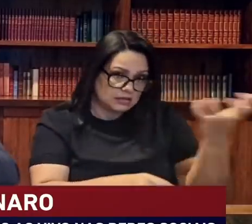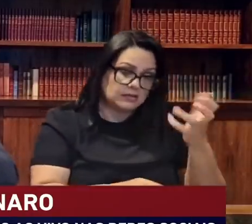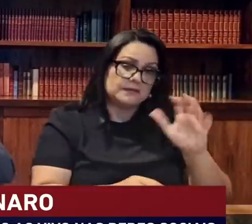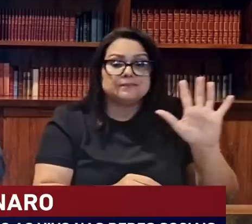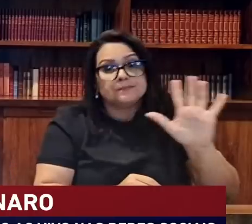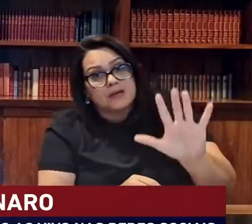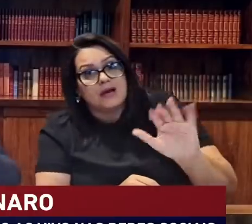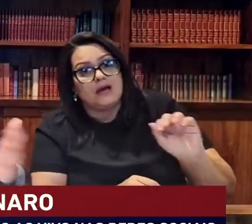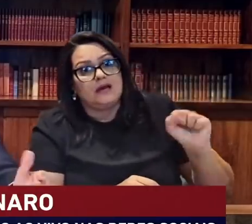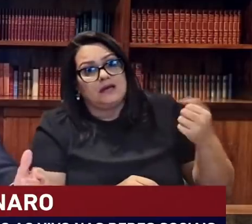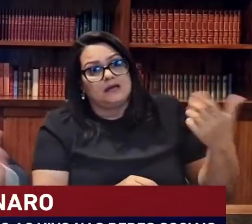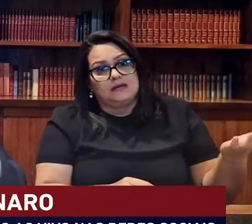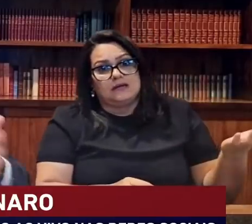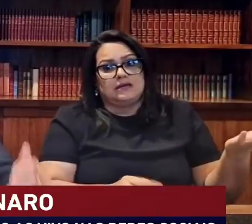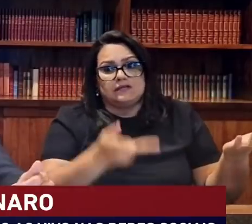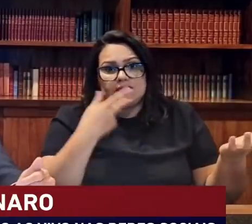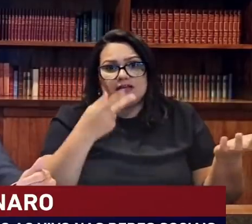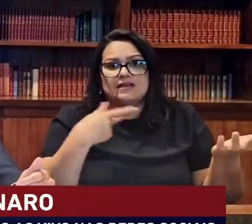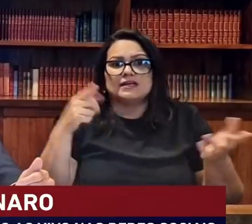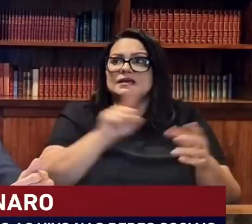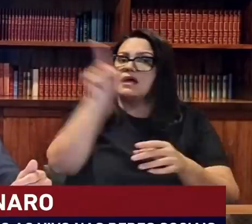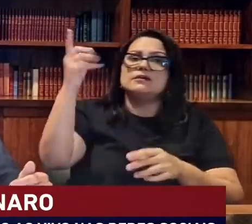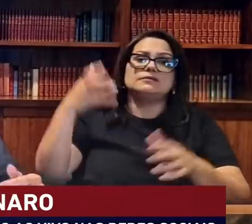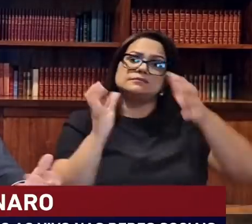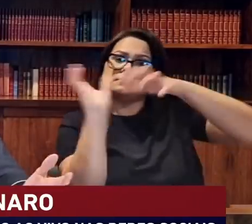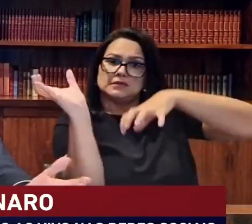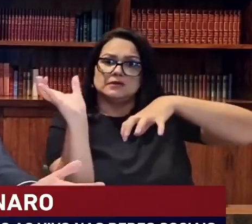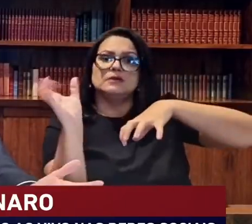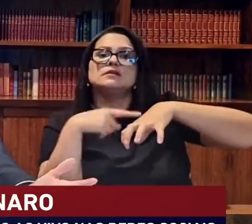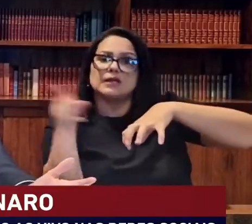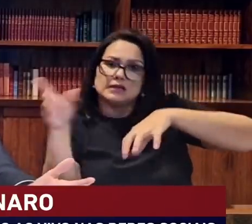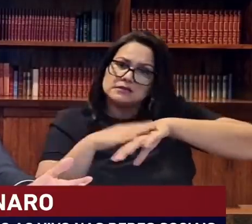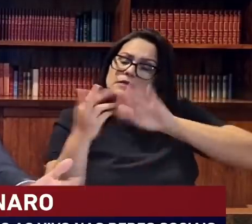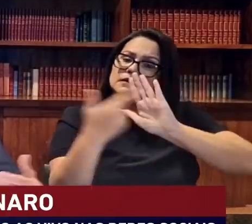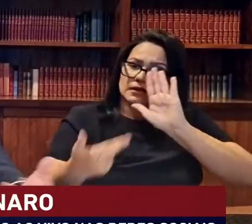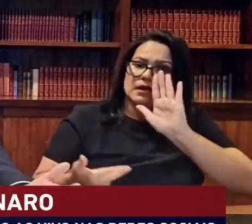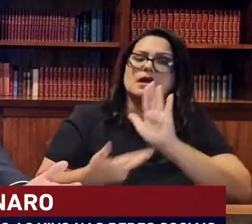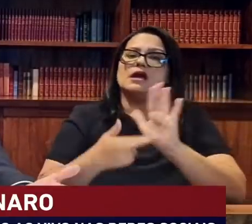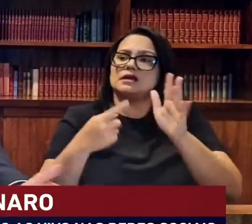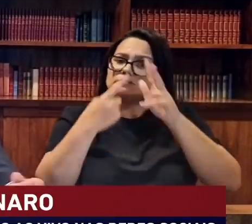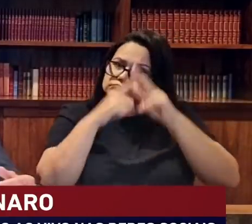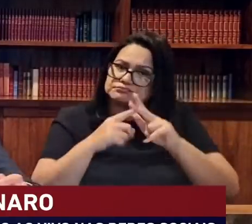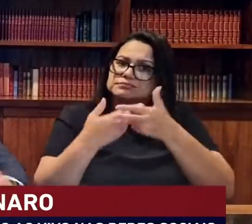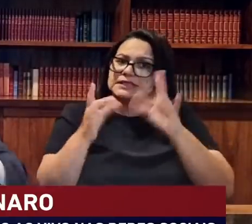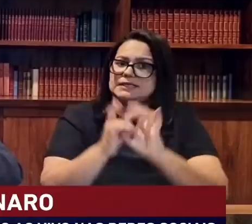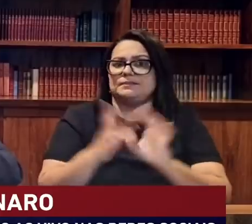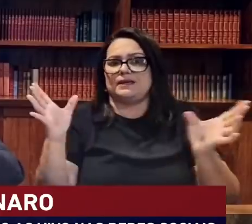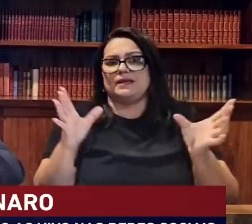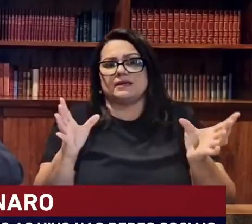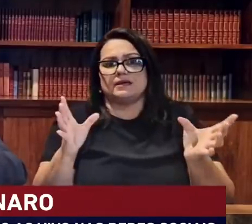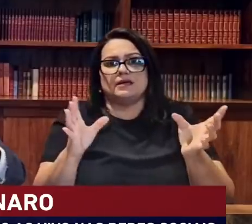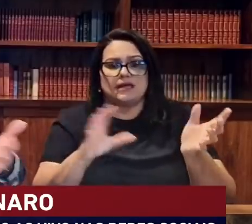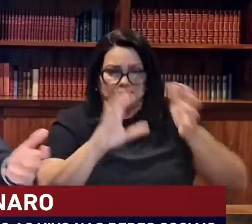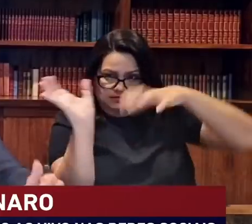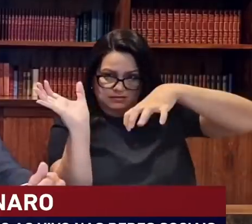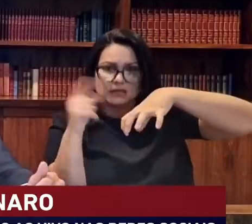Mas determinar que o nosso querido parlamento brasileiro regulamente isso aí, e o parlamento vai dizer. O parlamento, por sua vez, pode